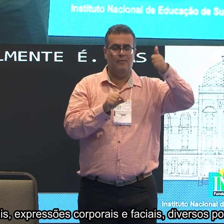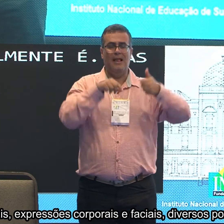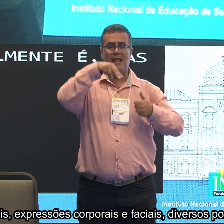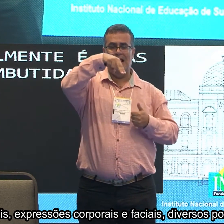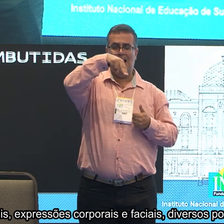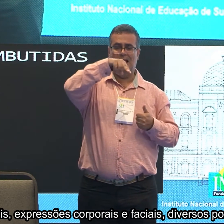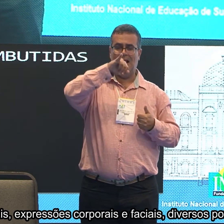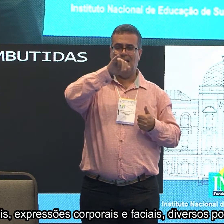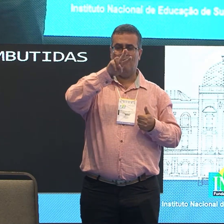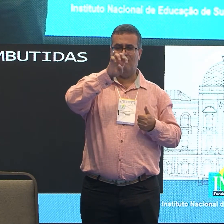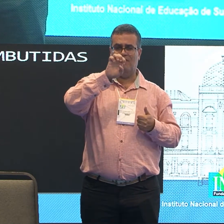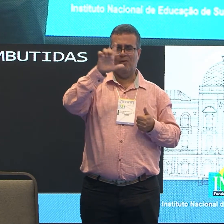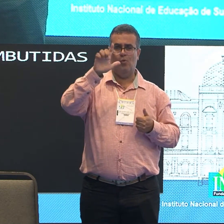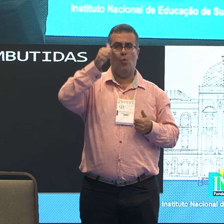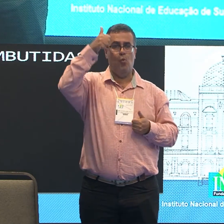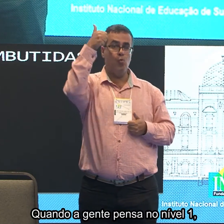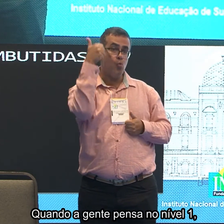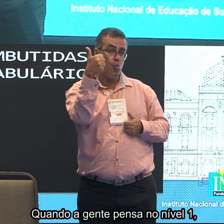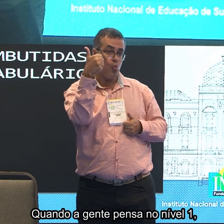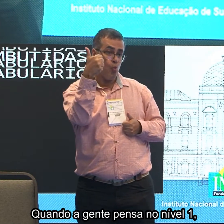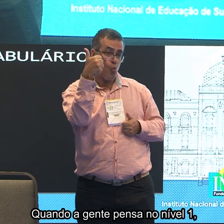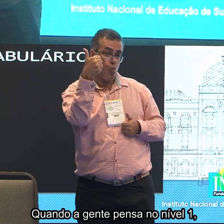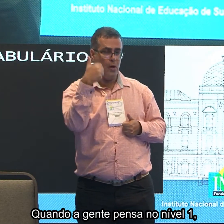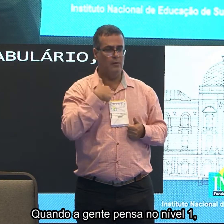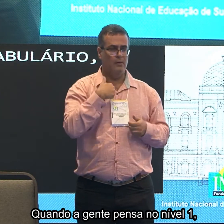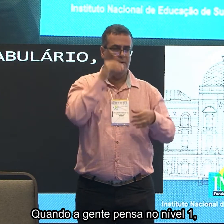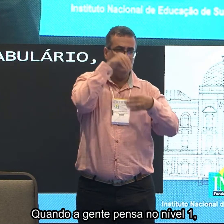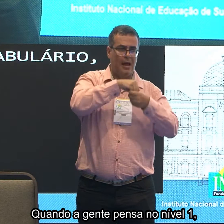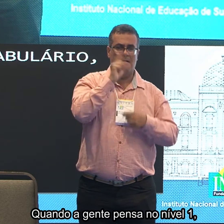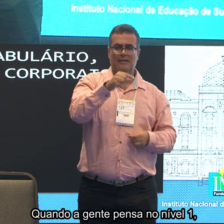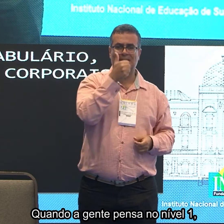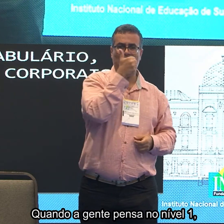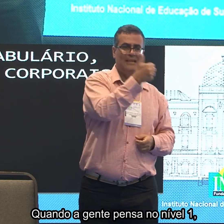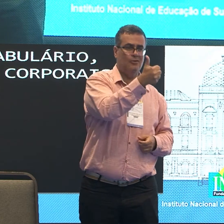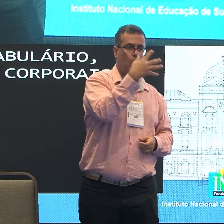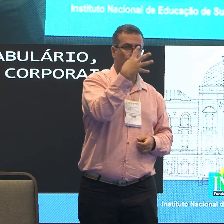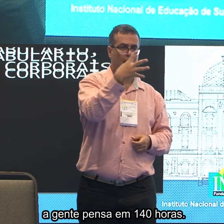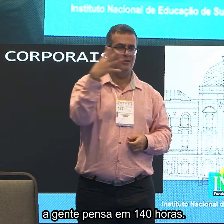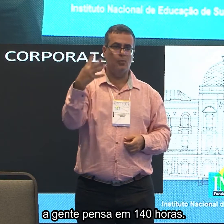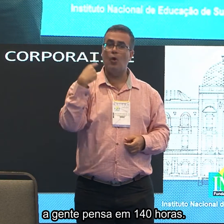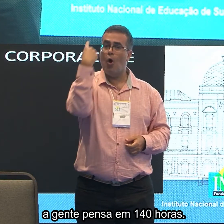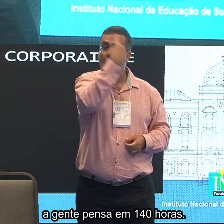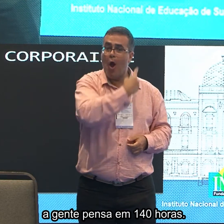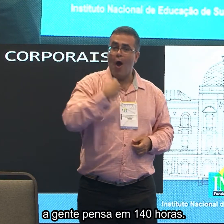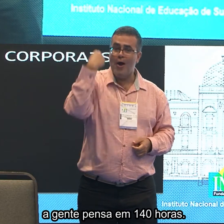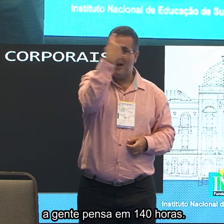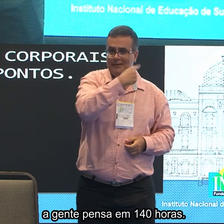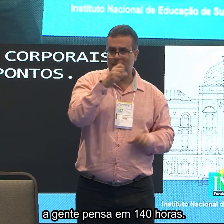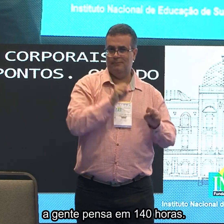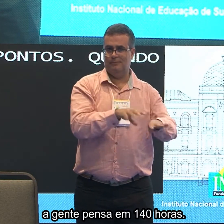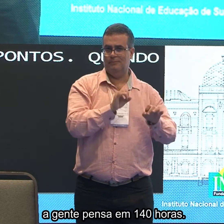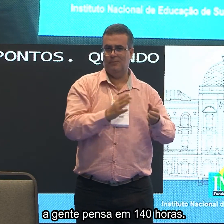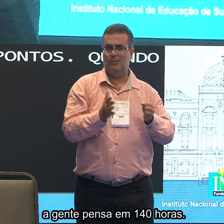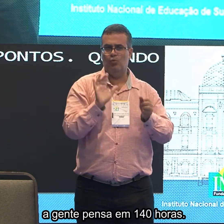diversos pontos. Quando a gente pensa no nível 1, a gente pensa em 140